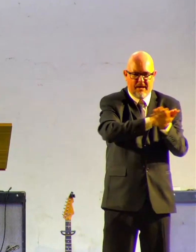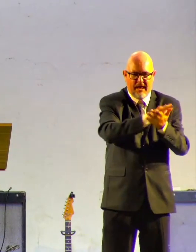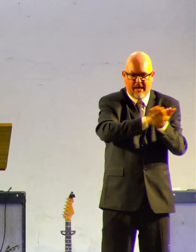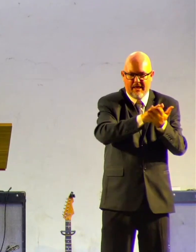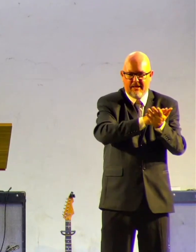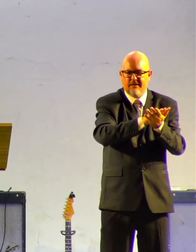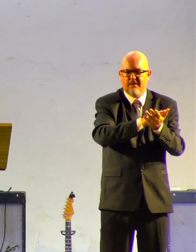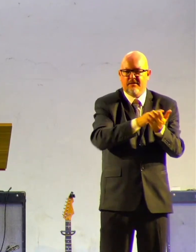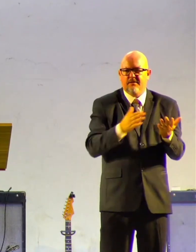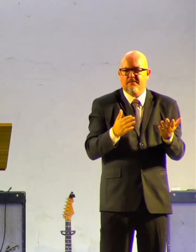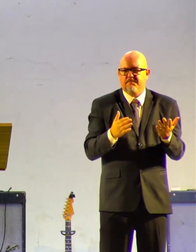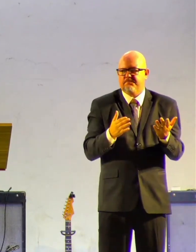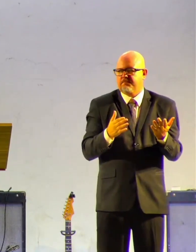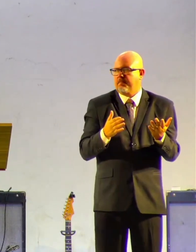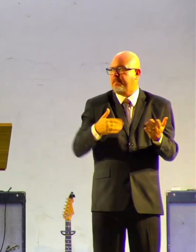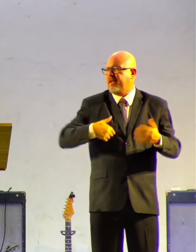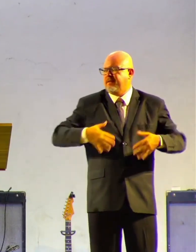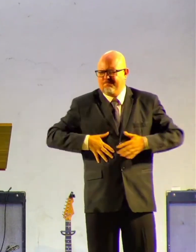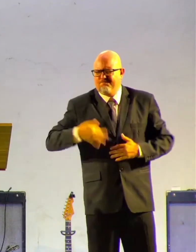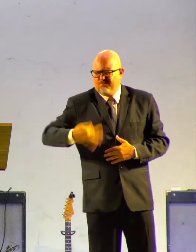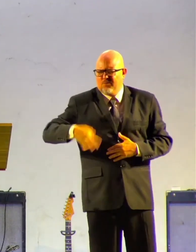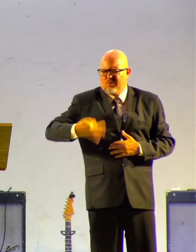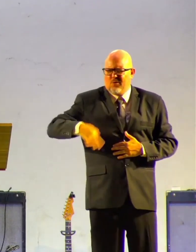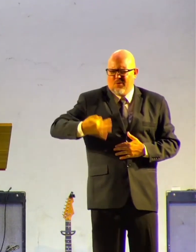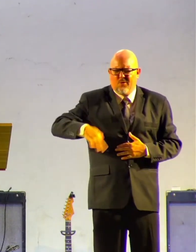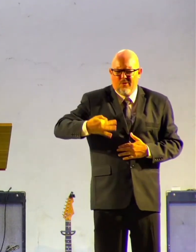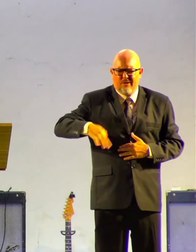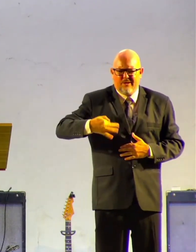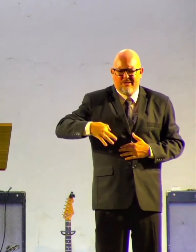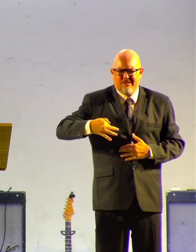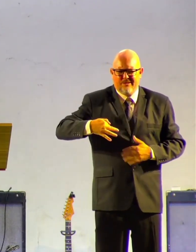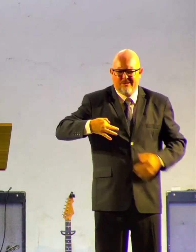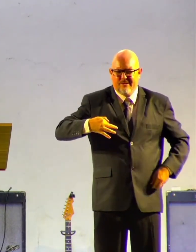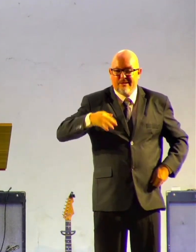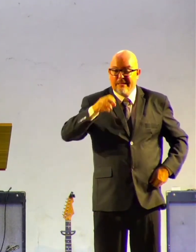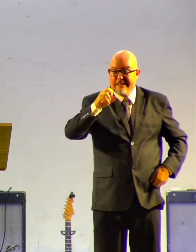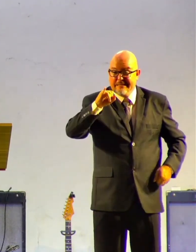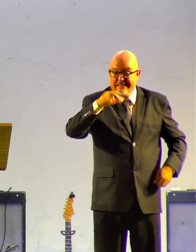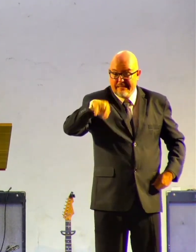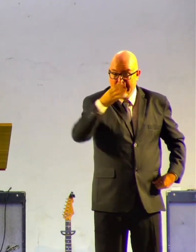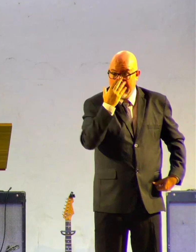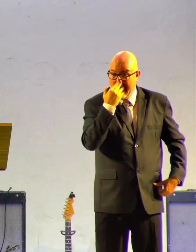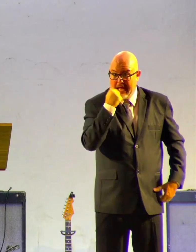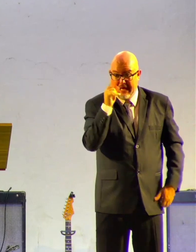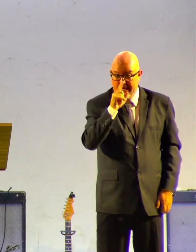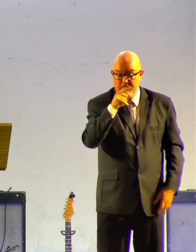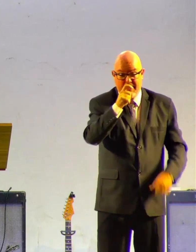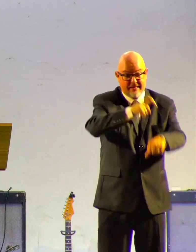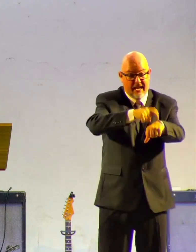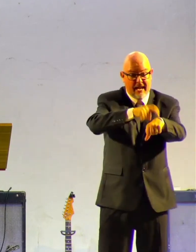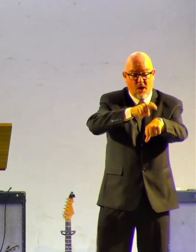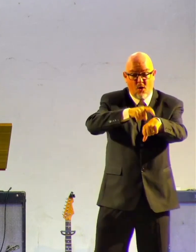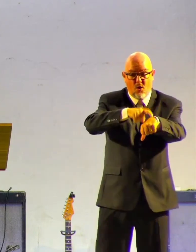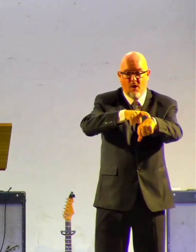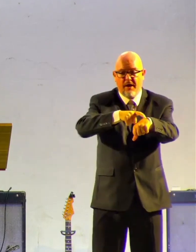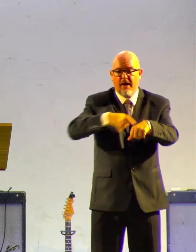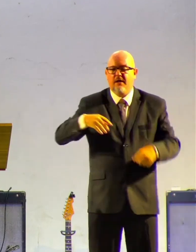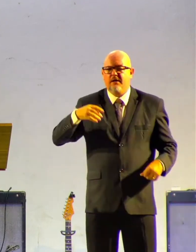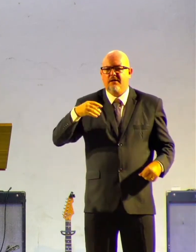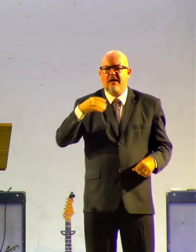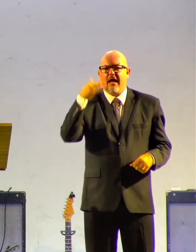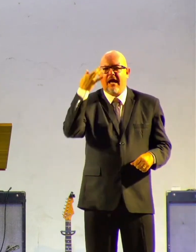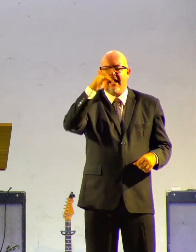hora devida, seu estômago dói. Mas se você não se alimenta na hora, a dor vai